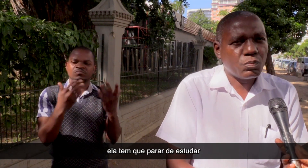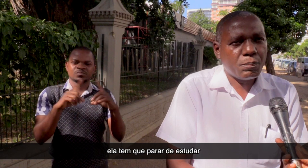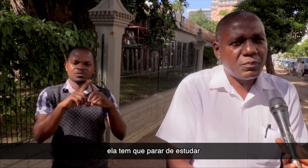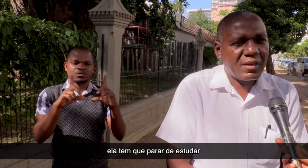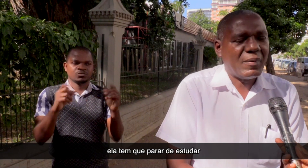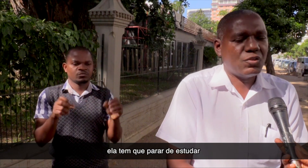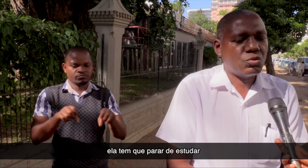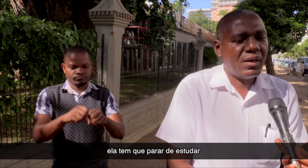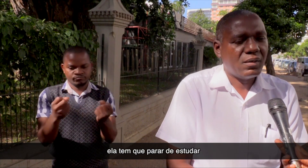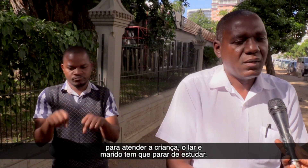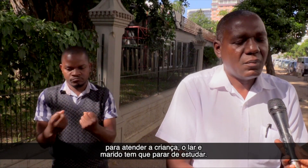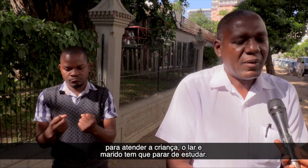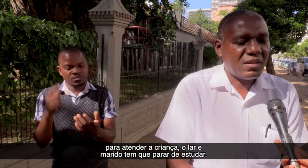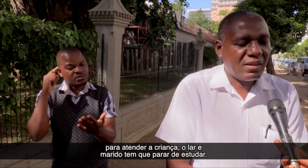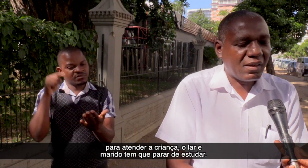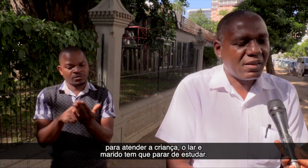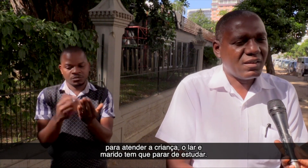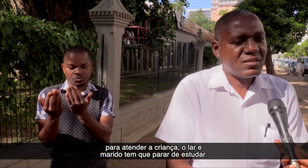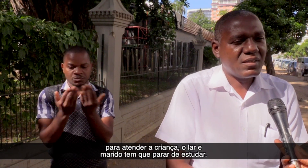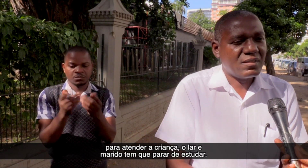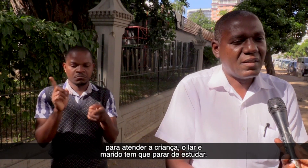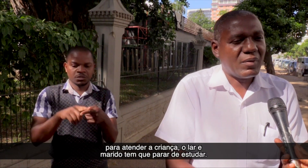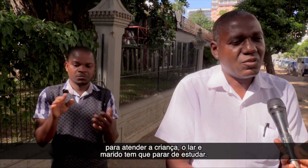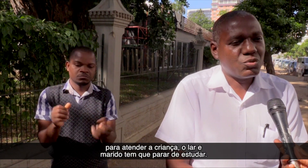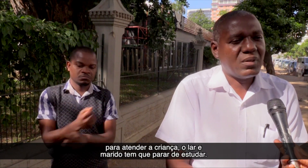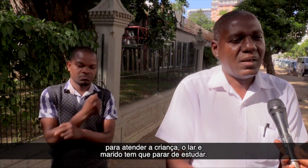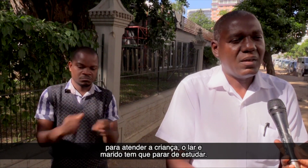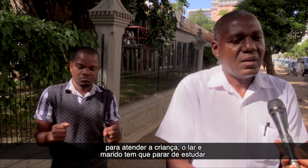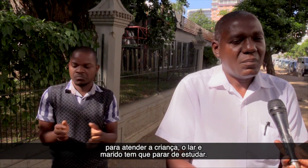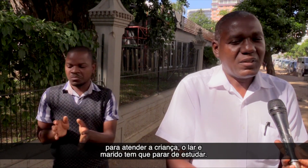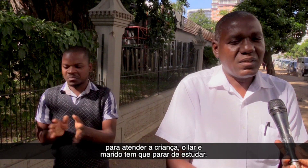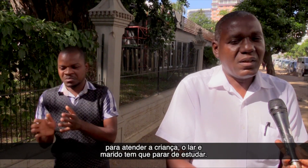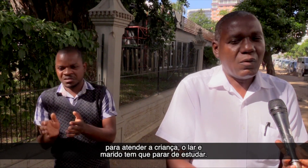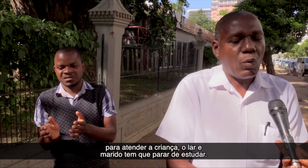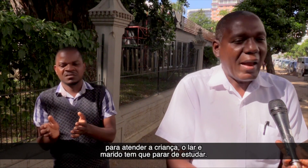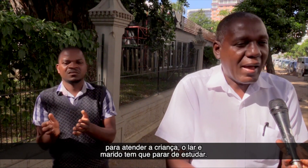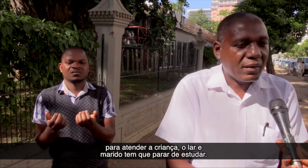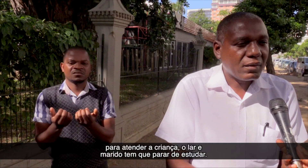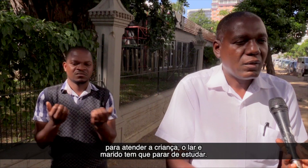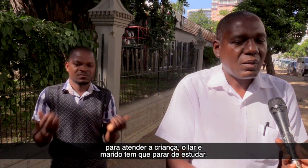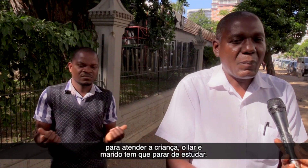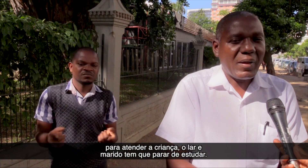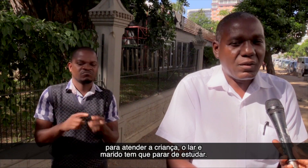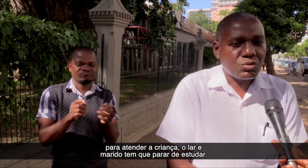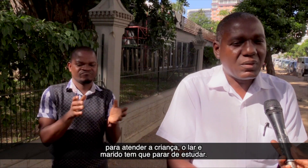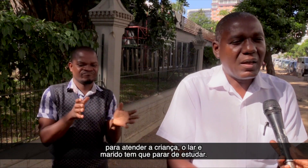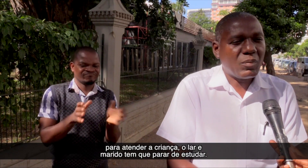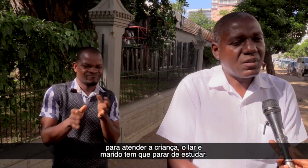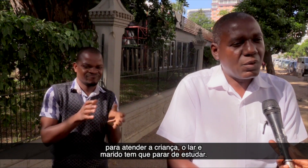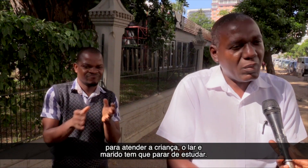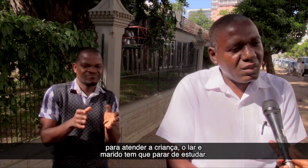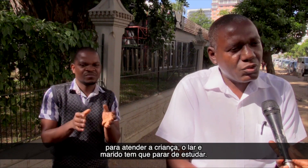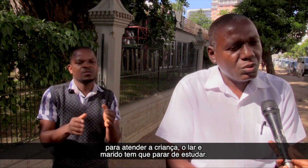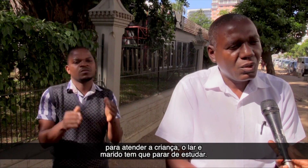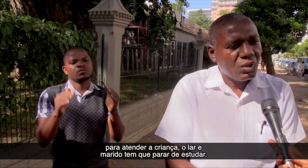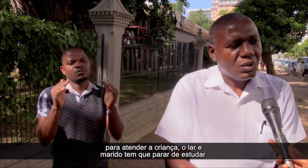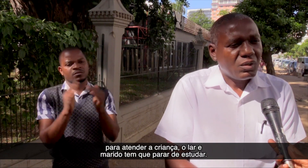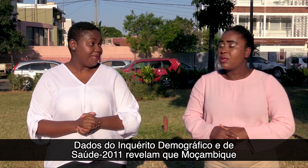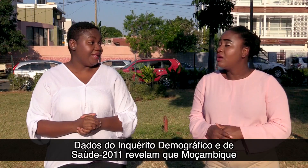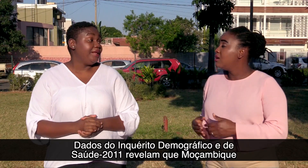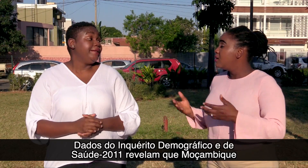pode, tem que parar de estudar para atender a criança, tem que parar de estudar para atender o lar, para parar de estudar para atender o